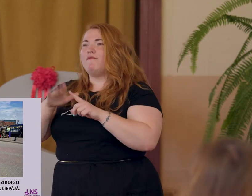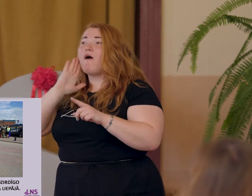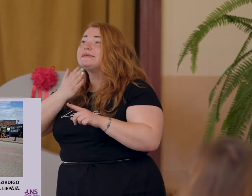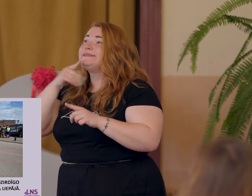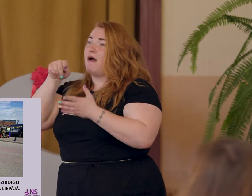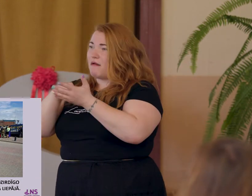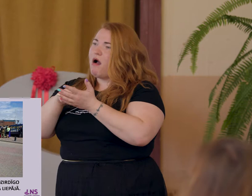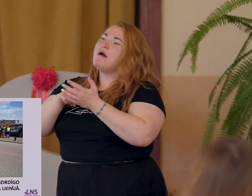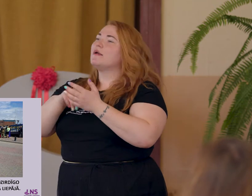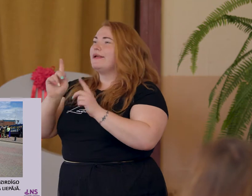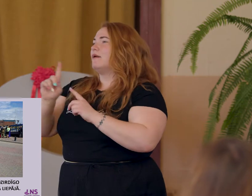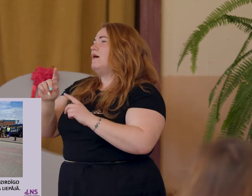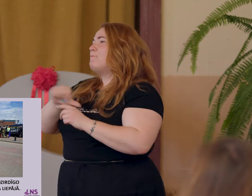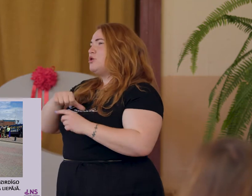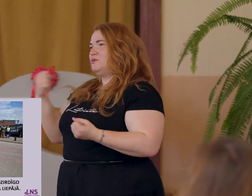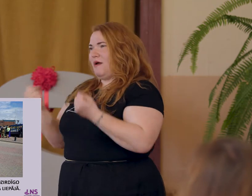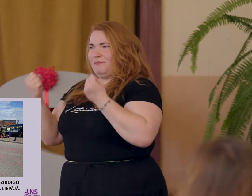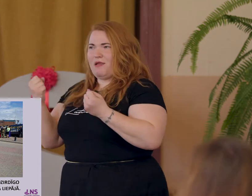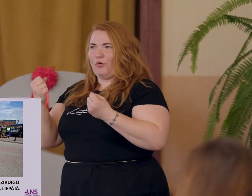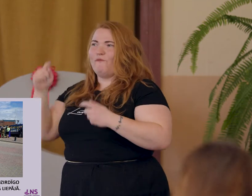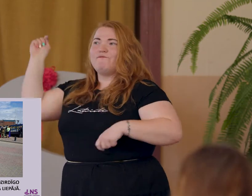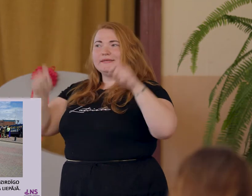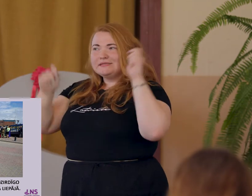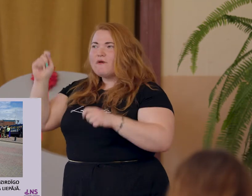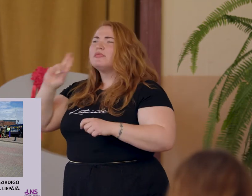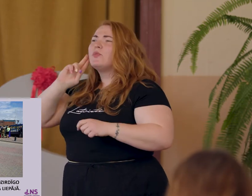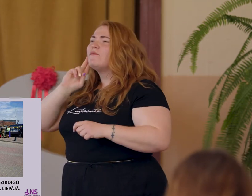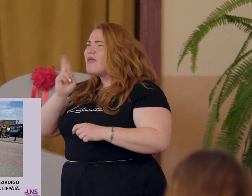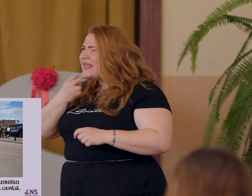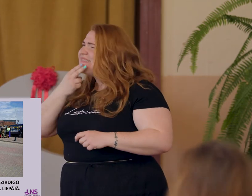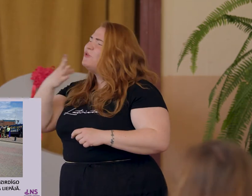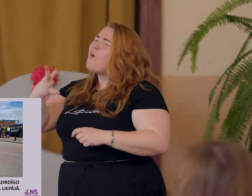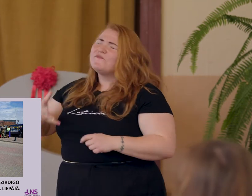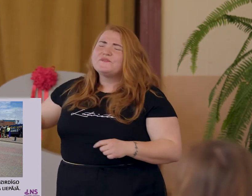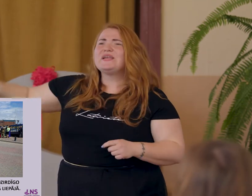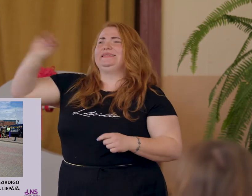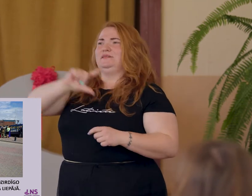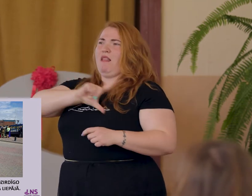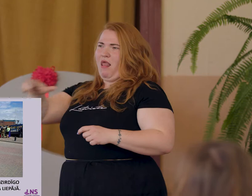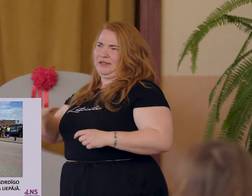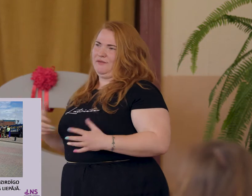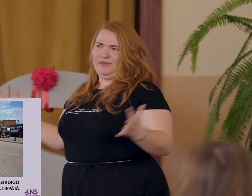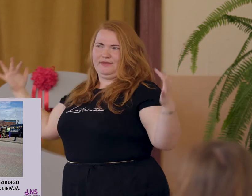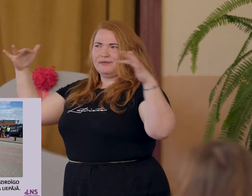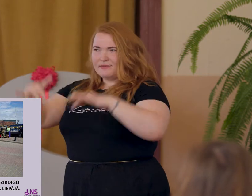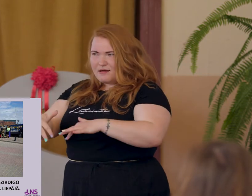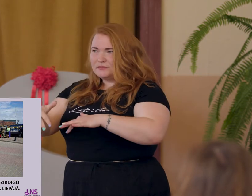Latvijā mums pašdarbnieku vasarā notiek pašdarbnieku festivāls. Un katrā nedzirdīgo reģionālā biedrībā